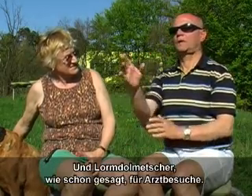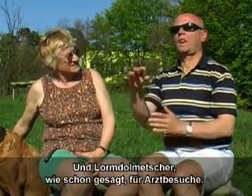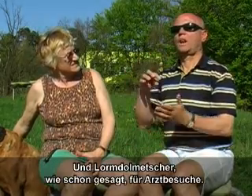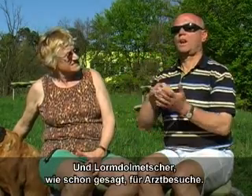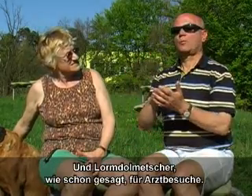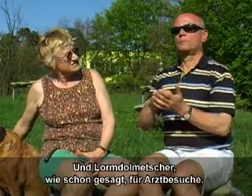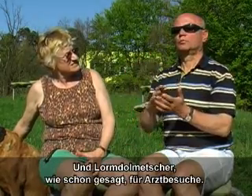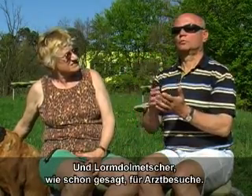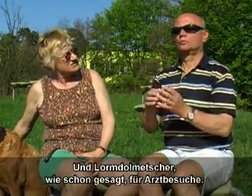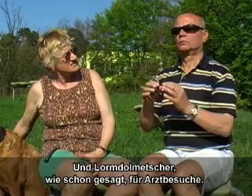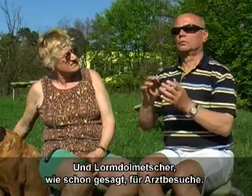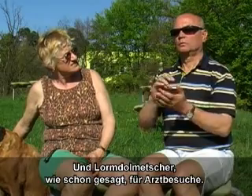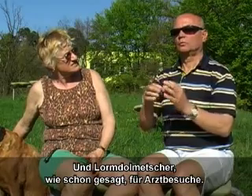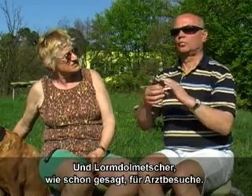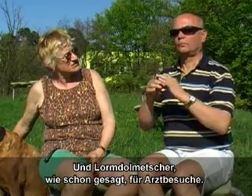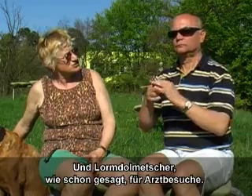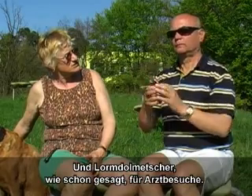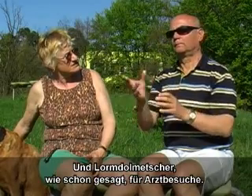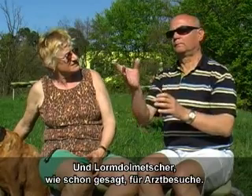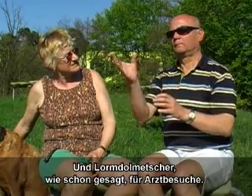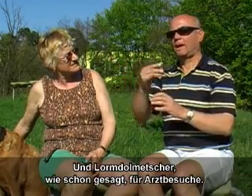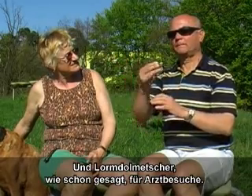Und Lormdolmetscher, wie schon gesagt, für Arztbesuche.